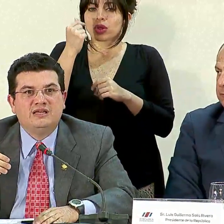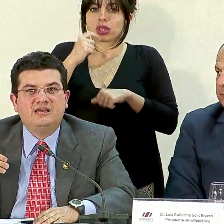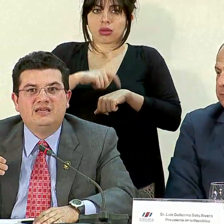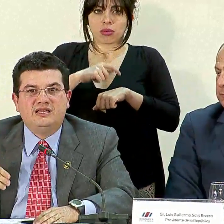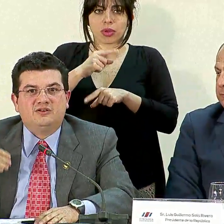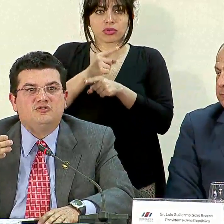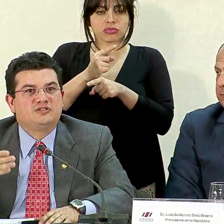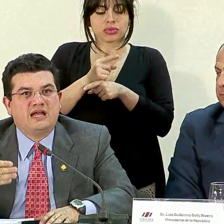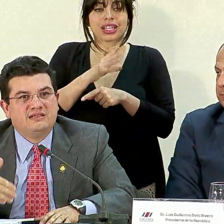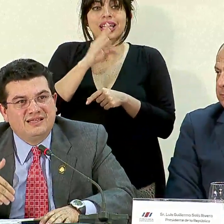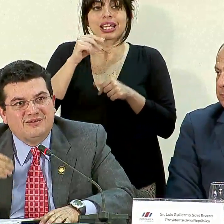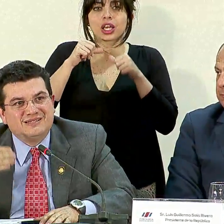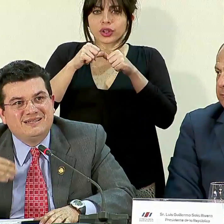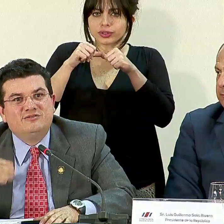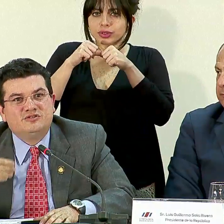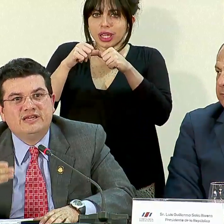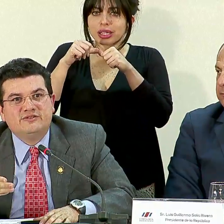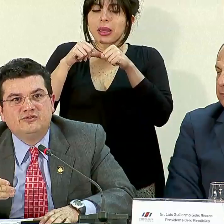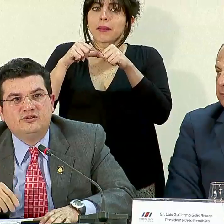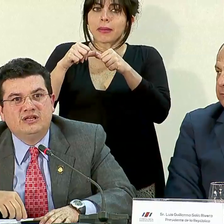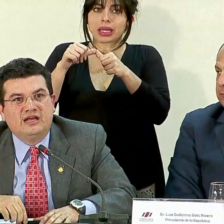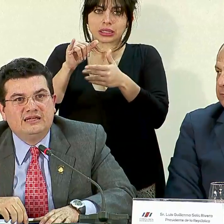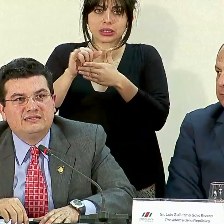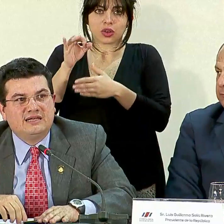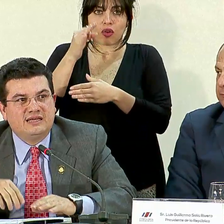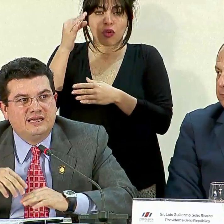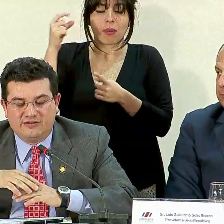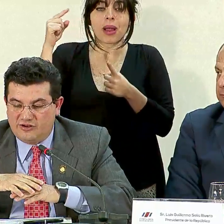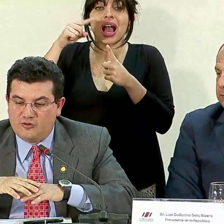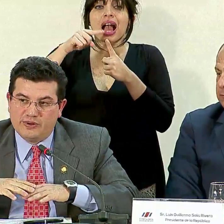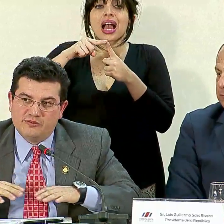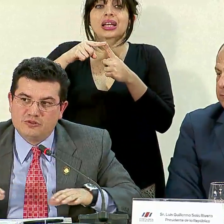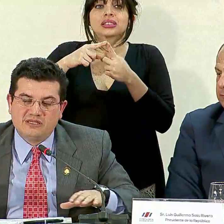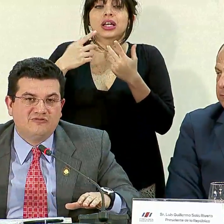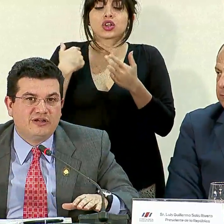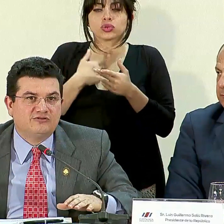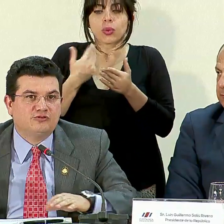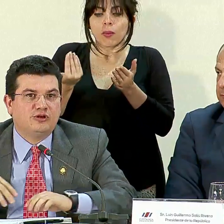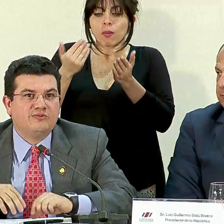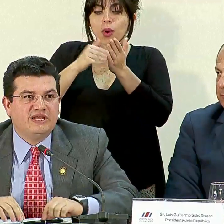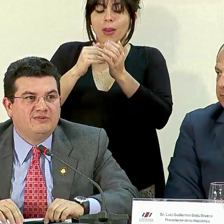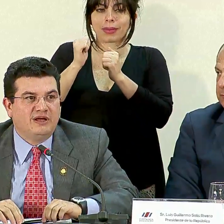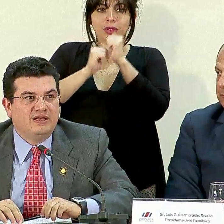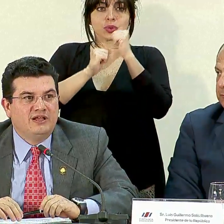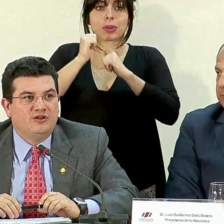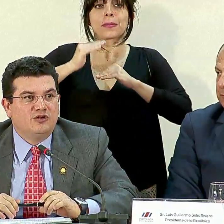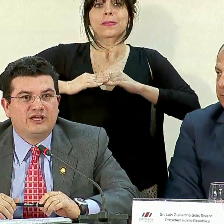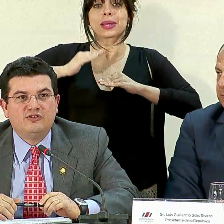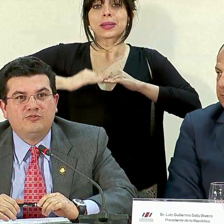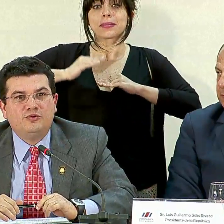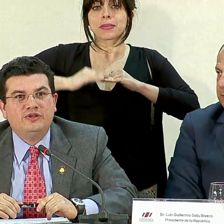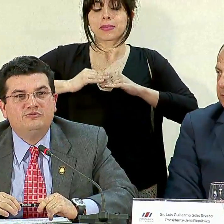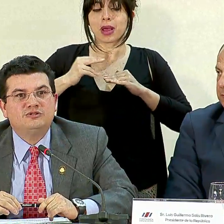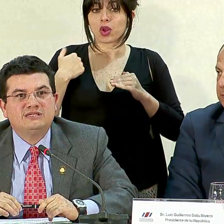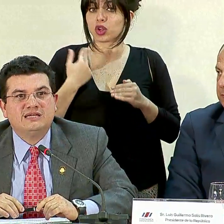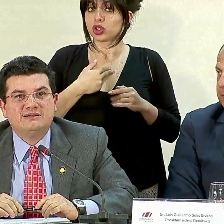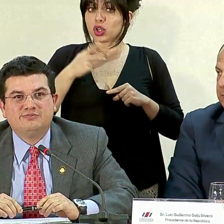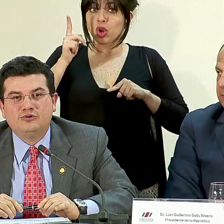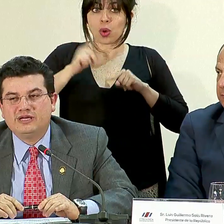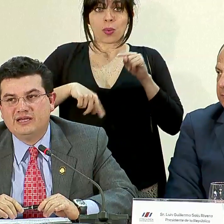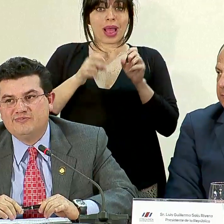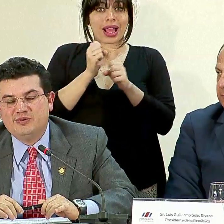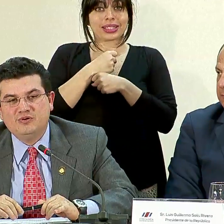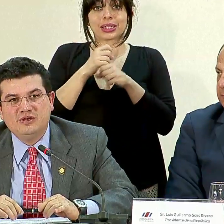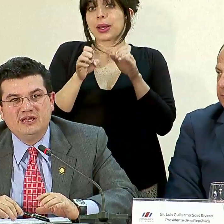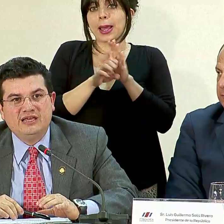oportuna y constante, y va a seguirlo siendo hasta que recuperemos esa infraestructura mínima. Lo que no podemos hacer,